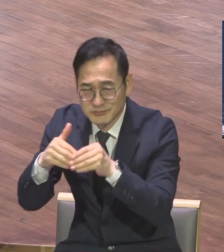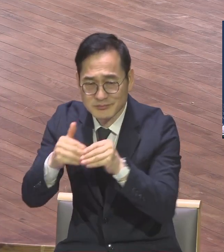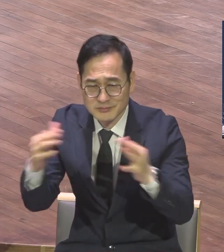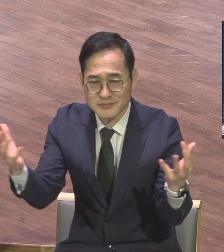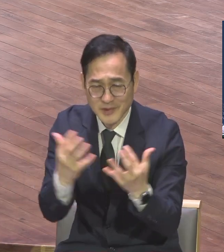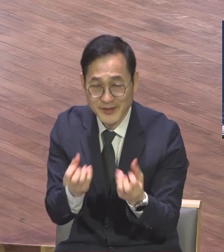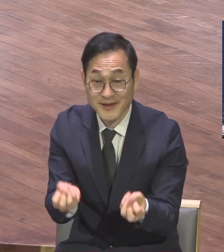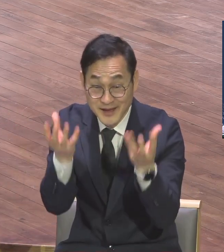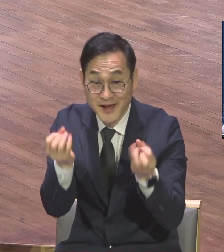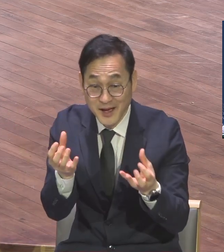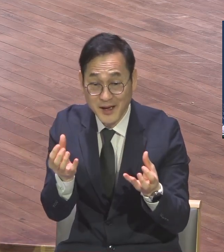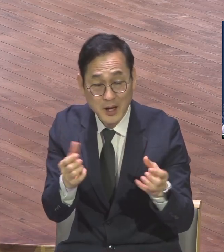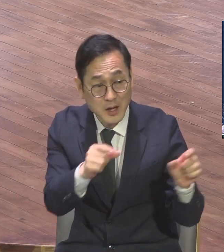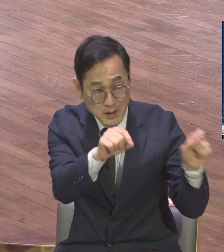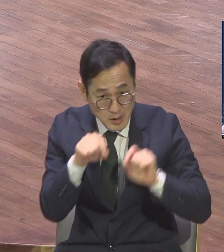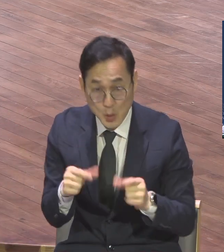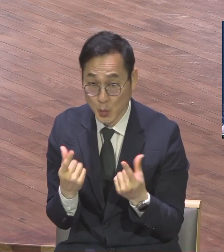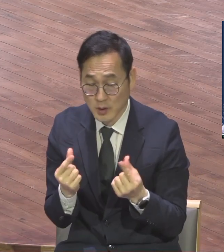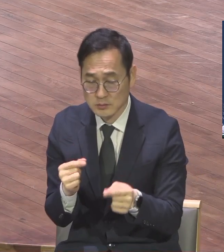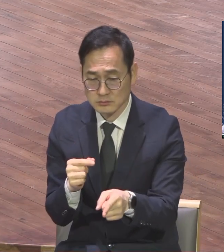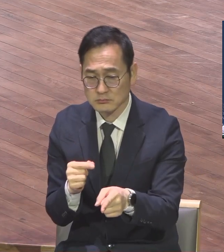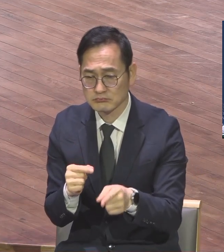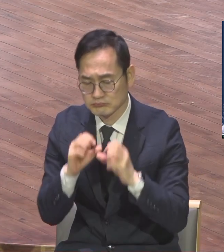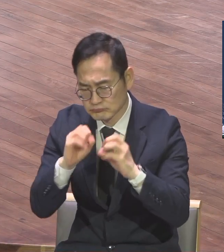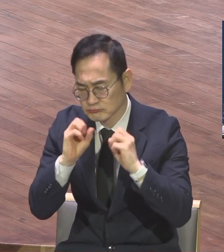이제 그러다가